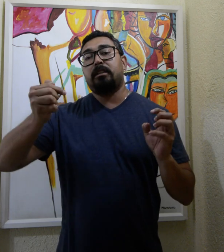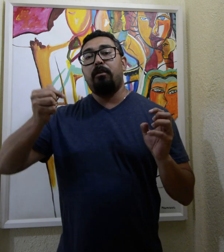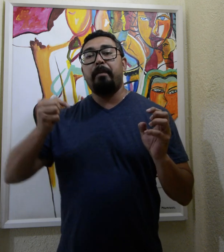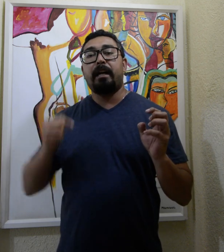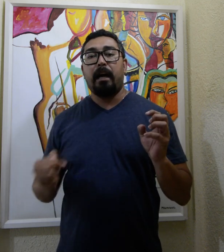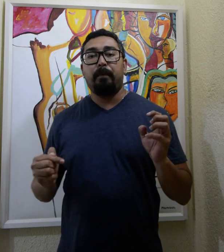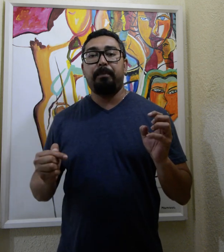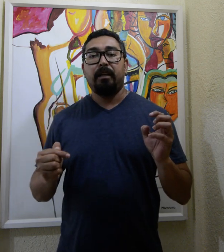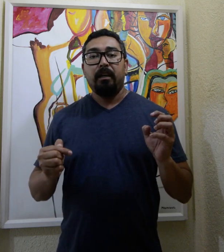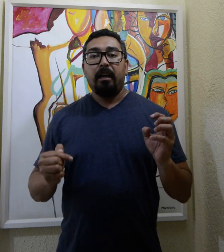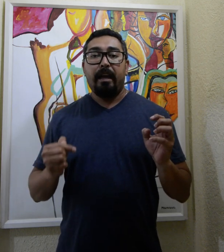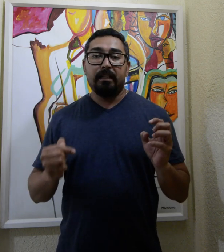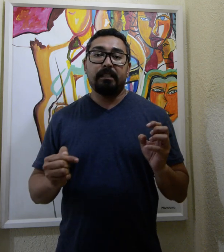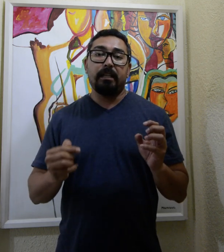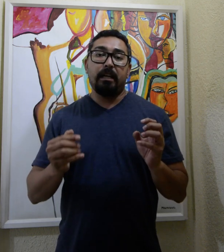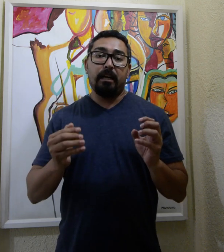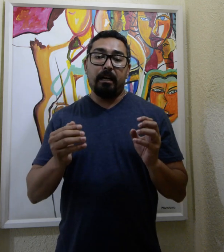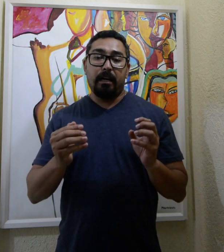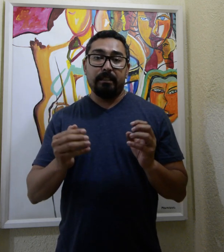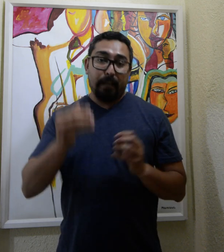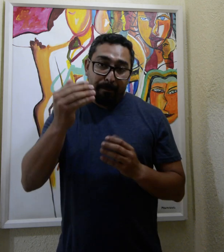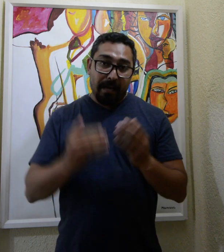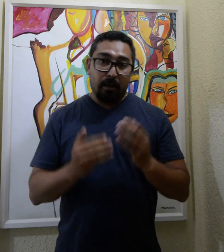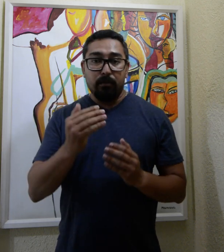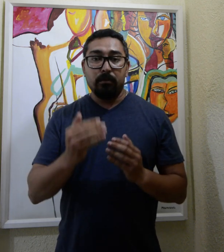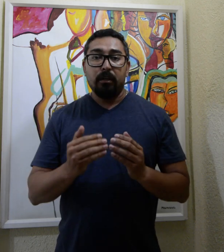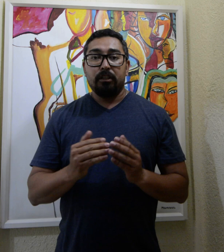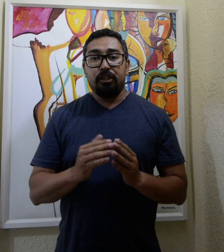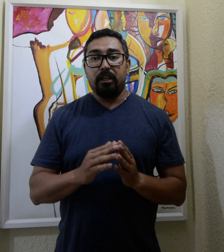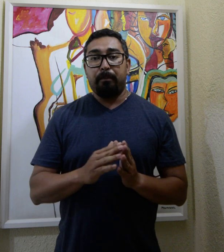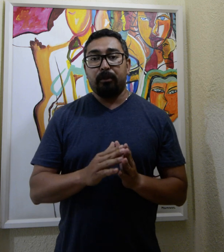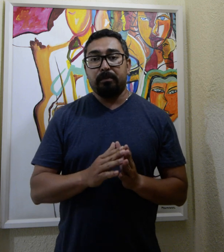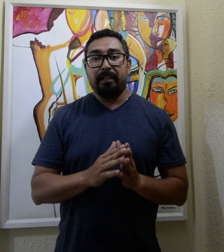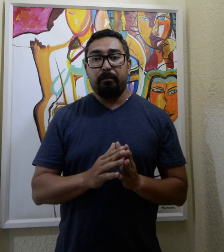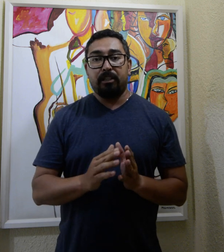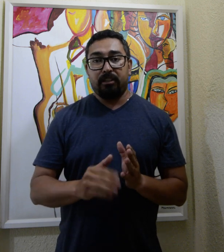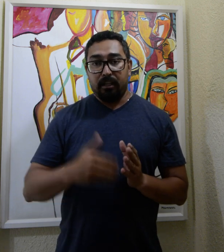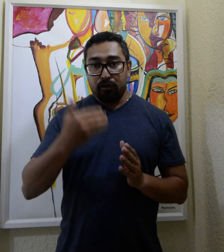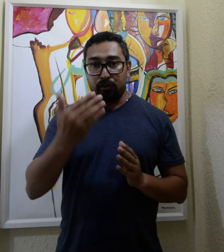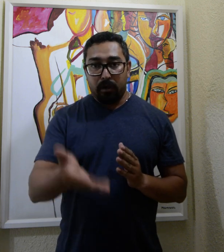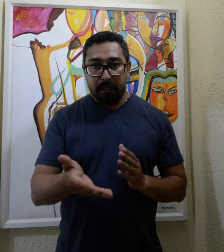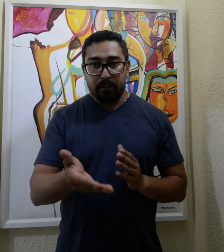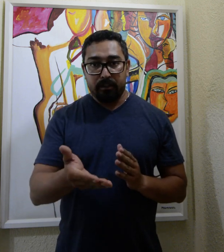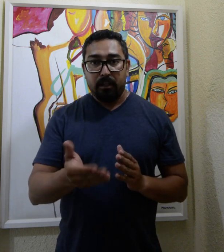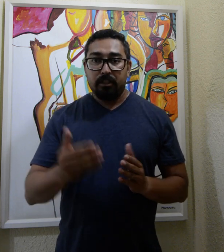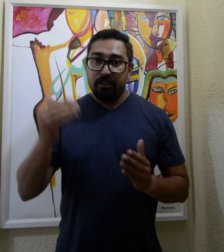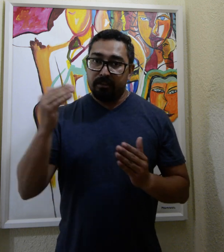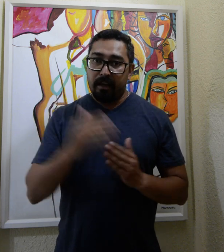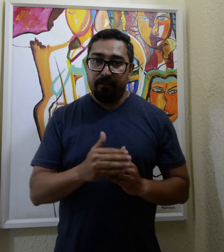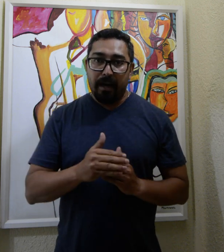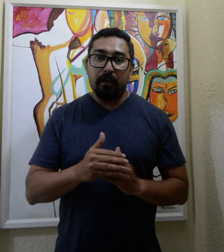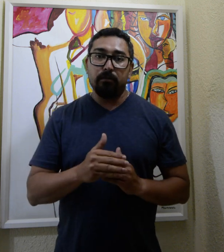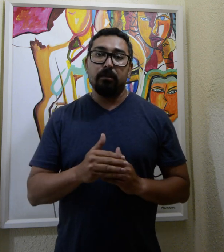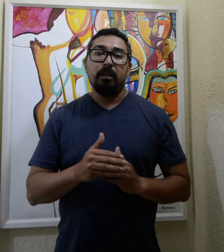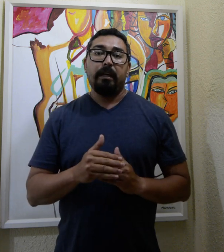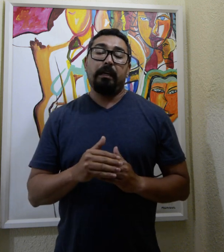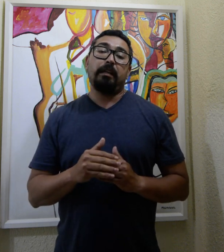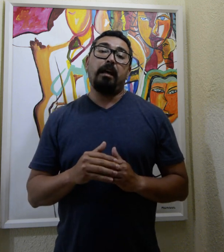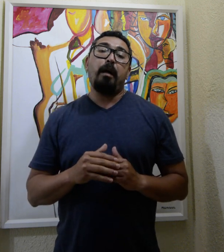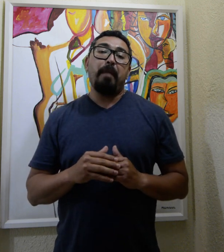um backup. Esse apagão de aproximadamente 3 horas de intervalo, ela dá uma